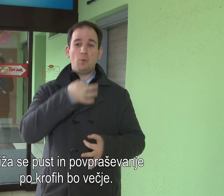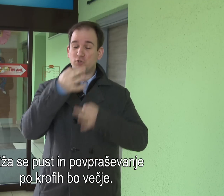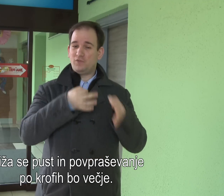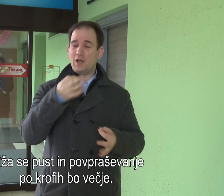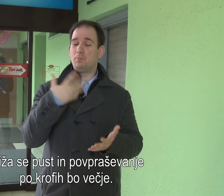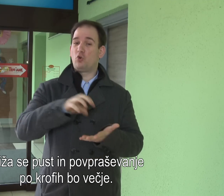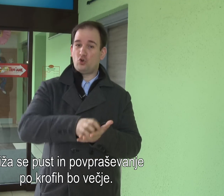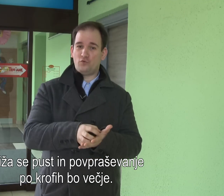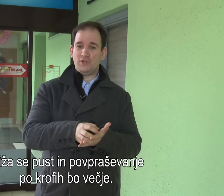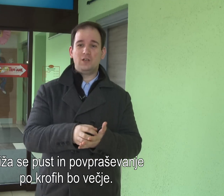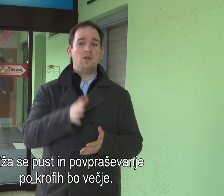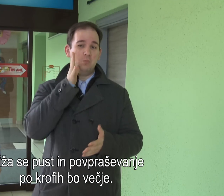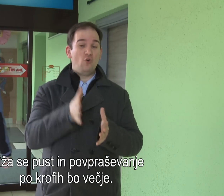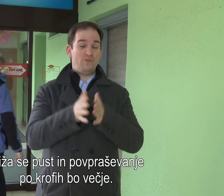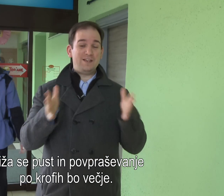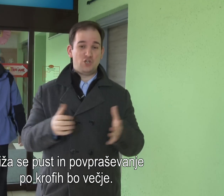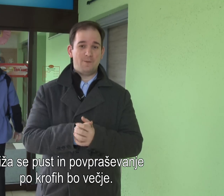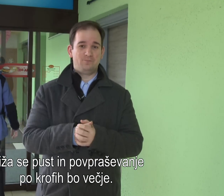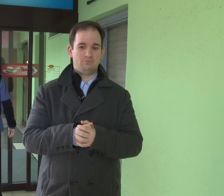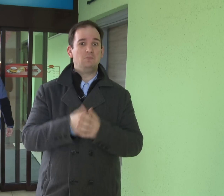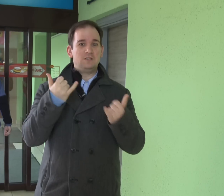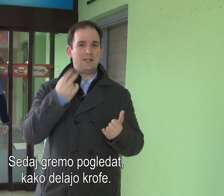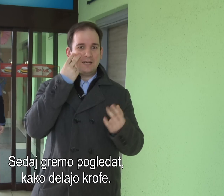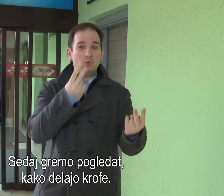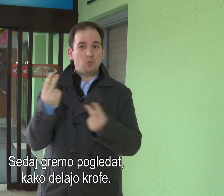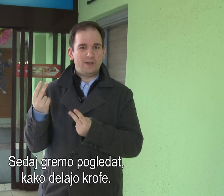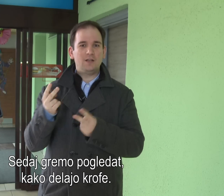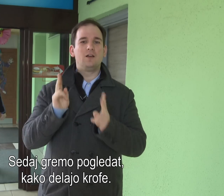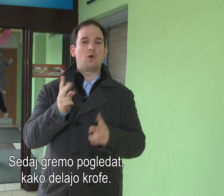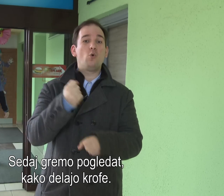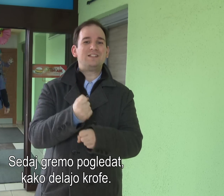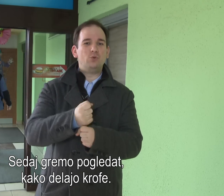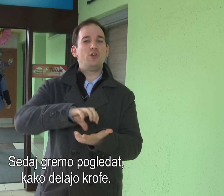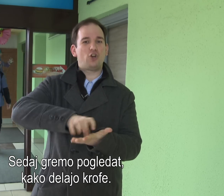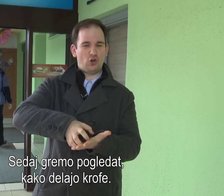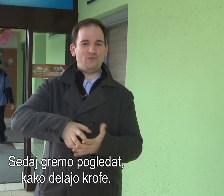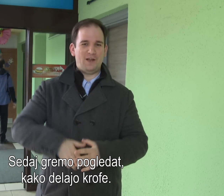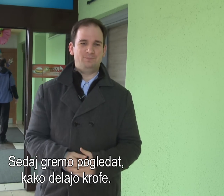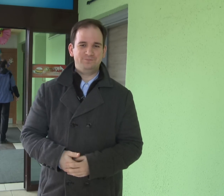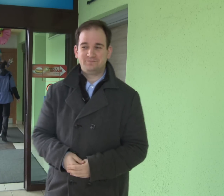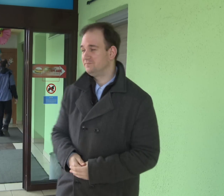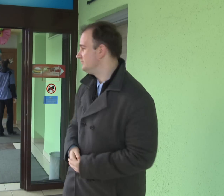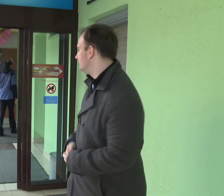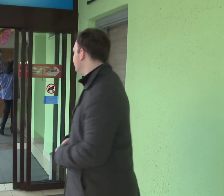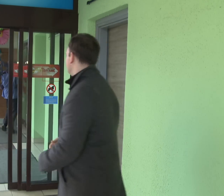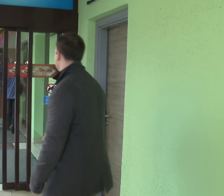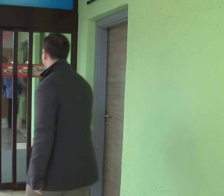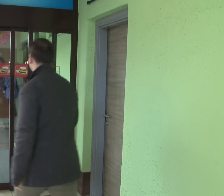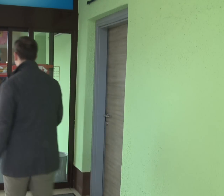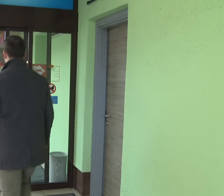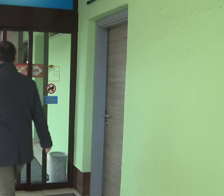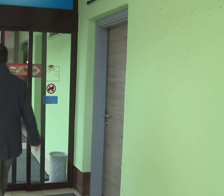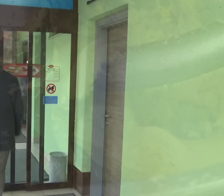in povpraševanje po krofih bo večje. Zdaj gremo pogledat, kako izdelujejo krofe.